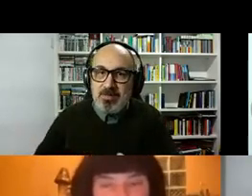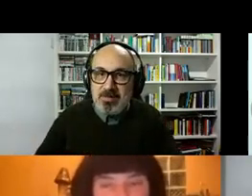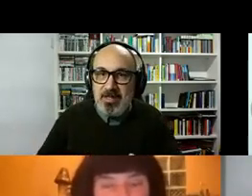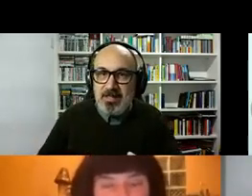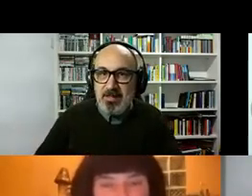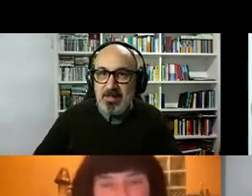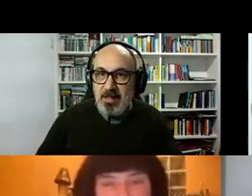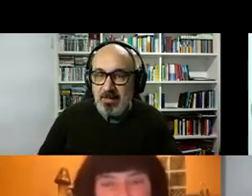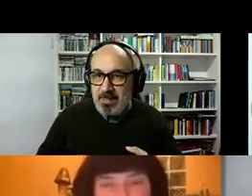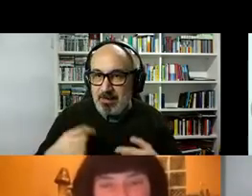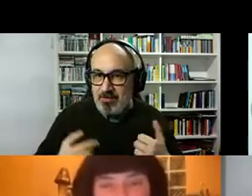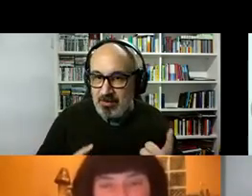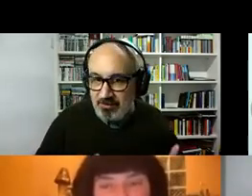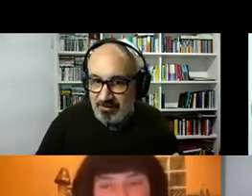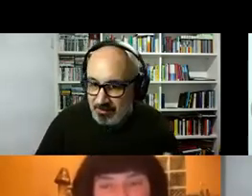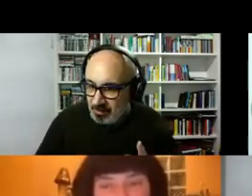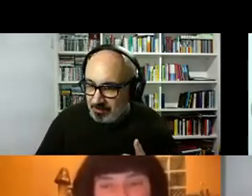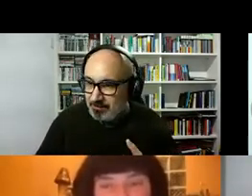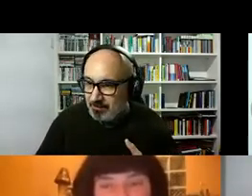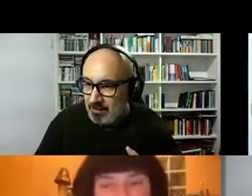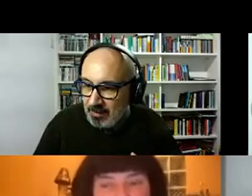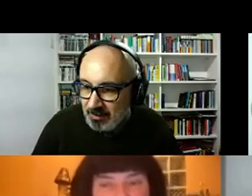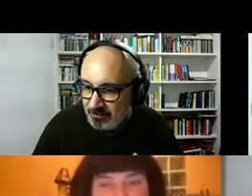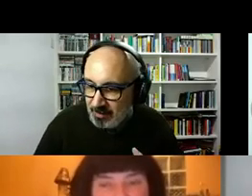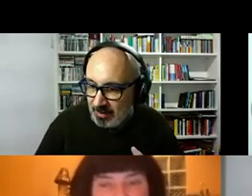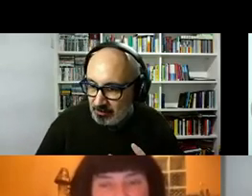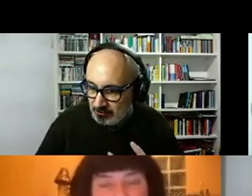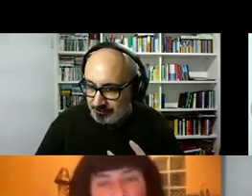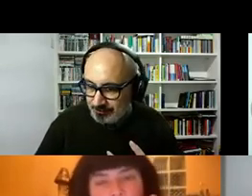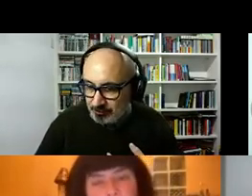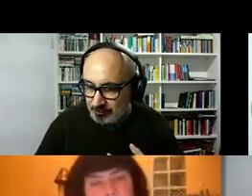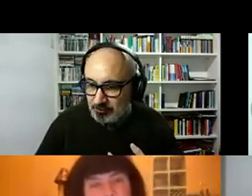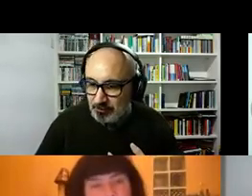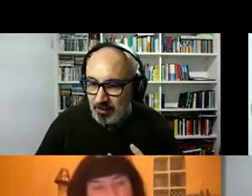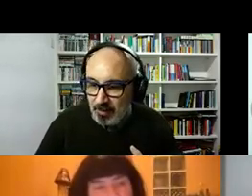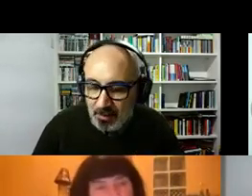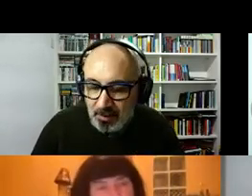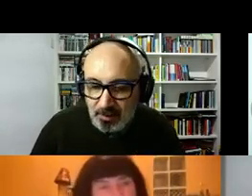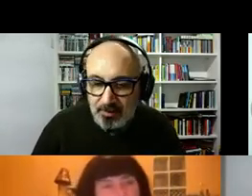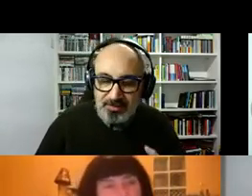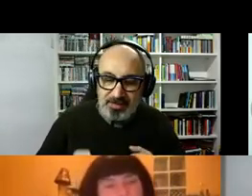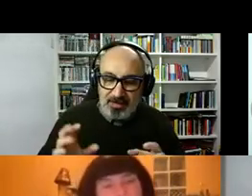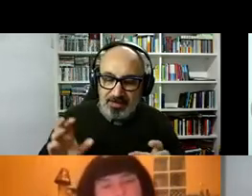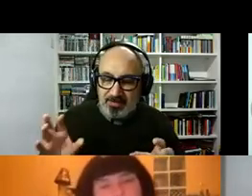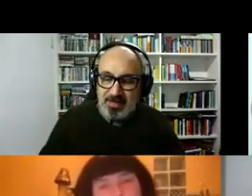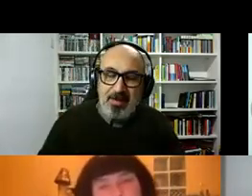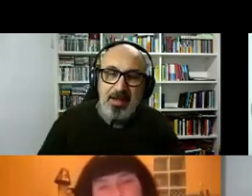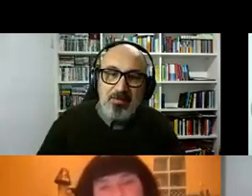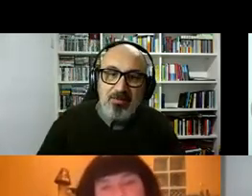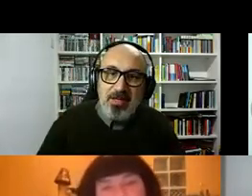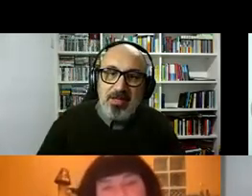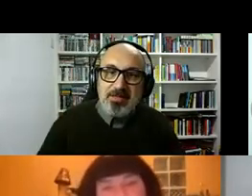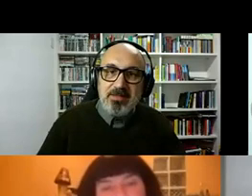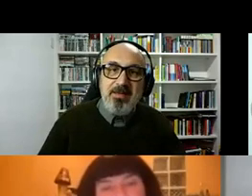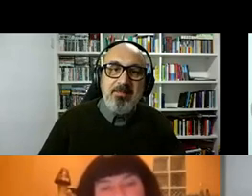escolas brasileiras. E a professora Fabiola, na Federal A Universidade Federal ela também trabalha